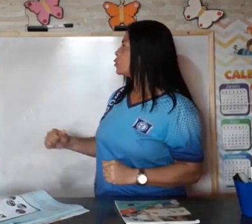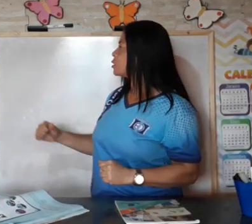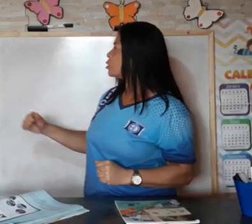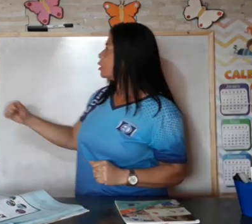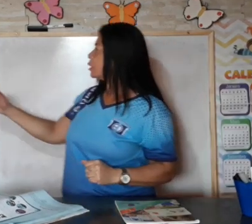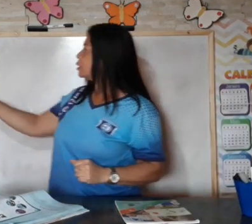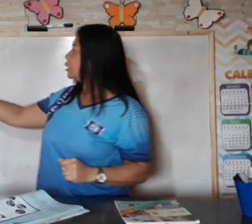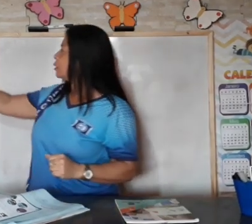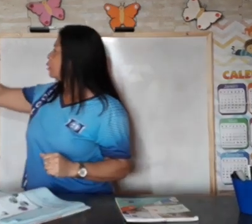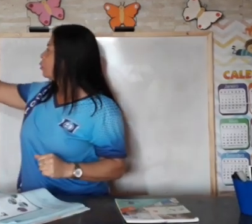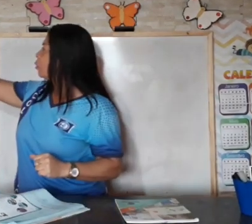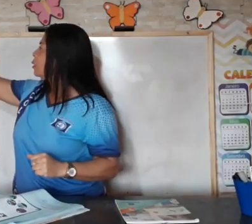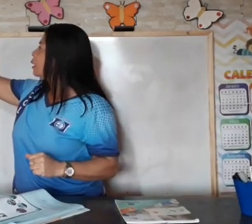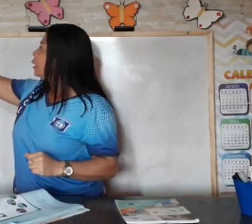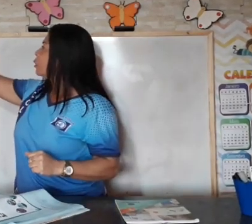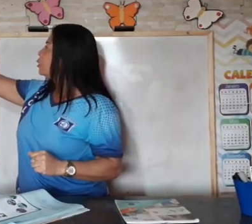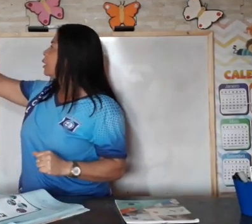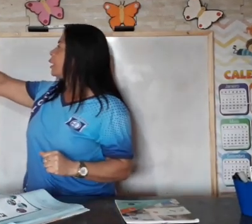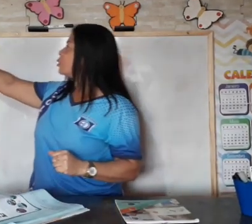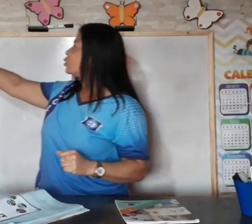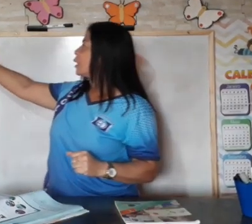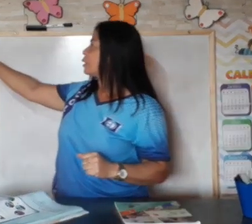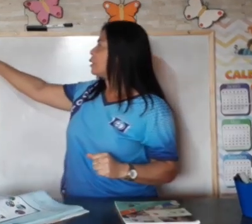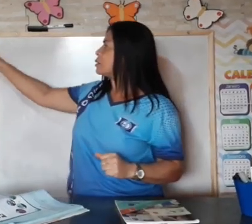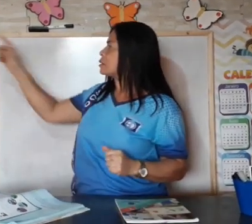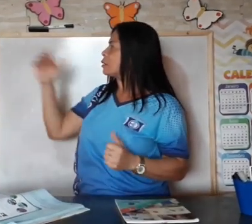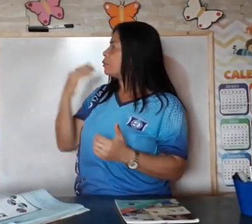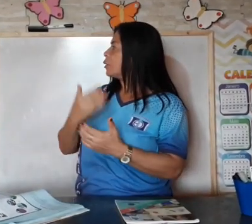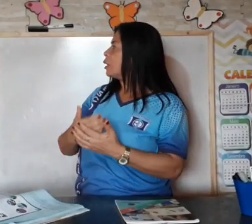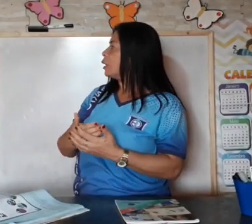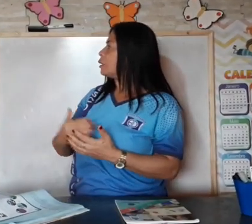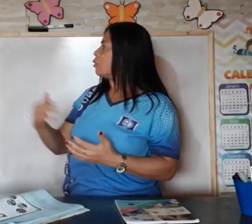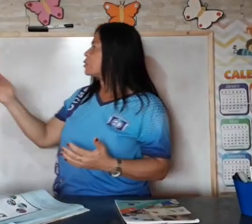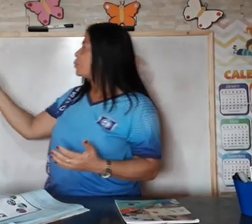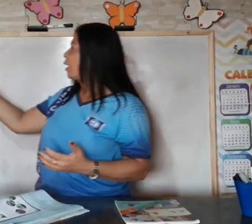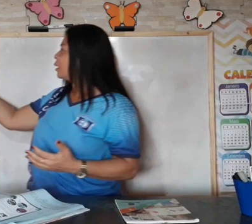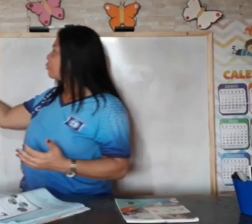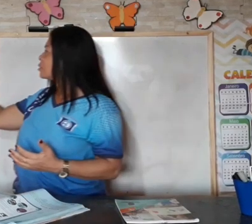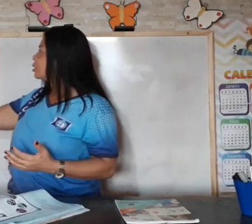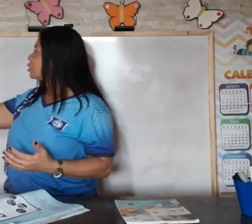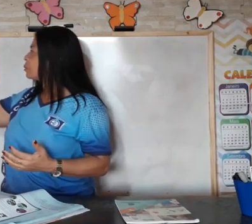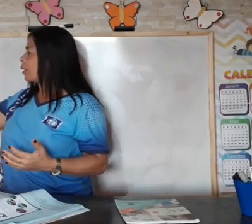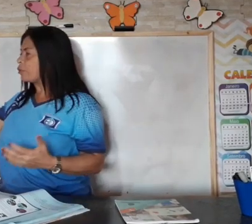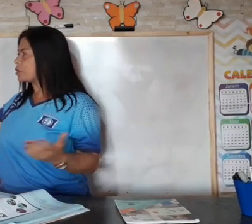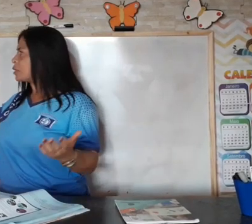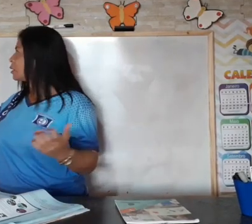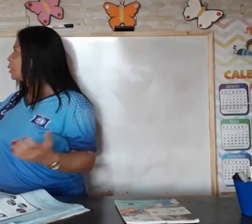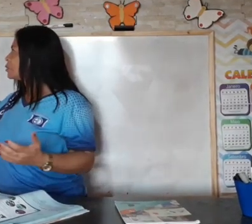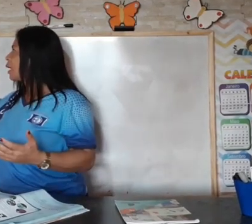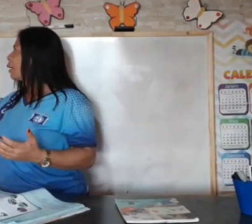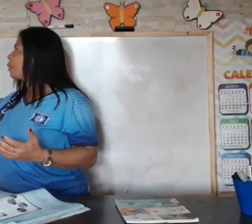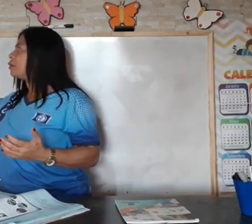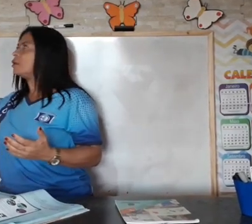vocês olharem direitinho, ó, direitos da criança. Então, para vocês que não sabem,